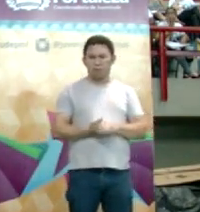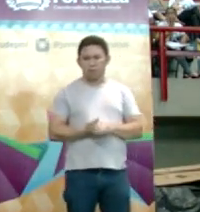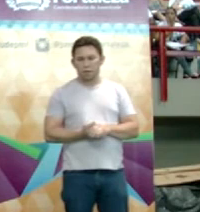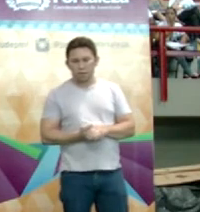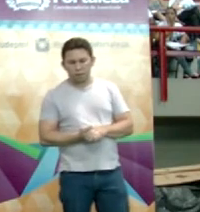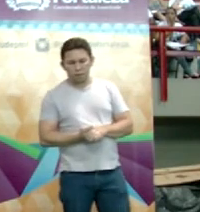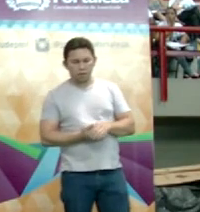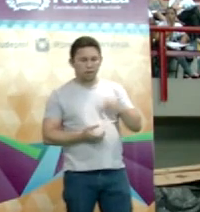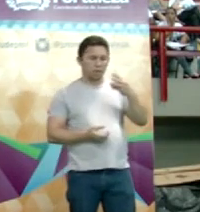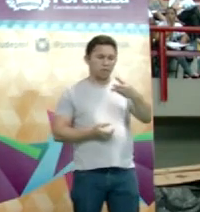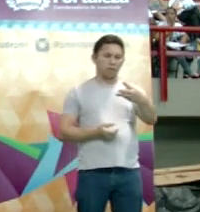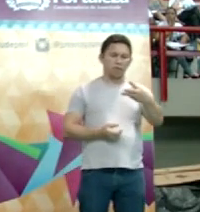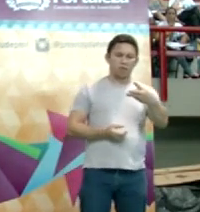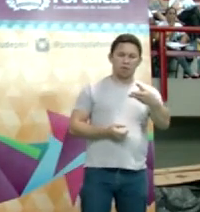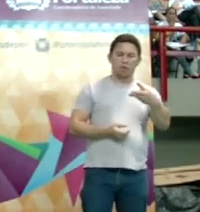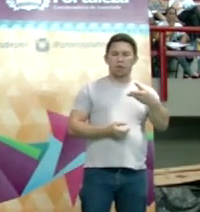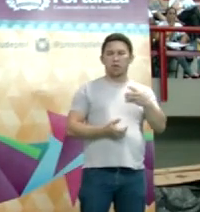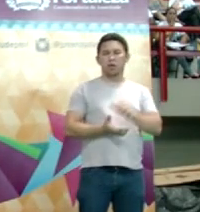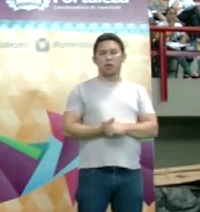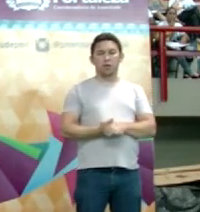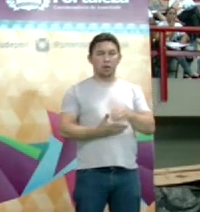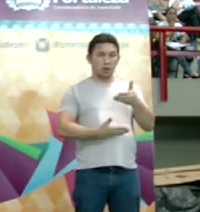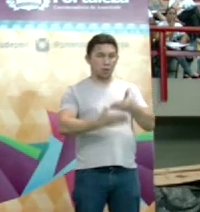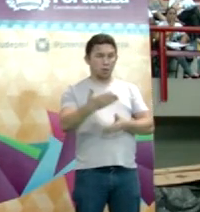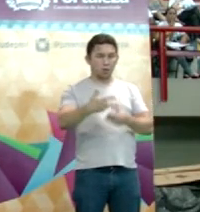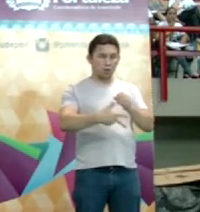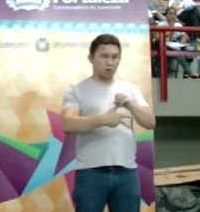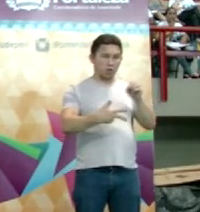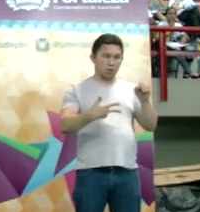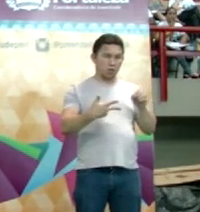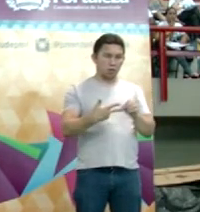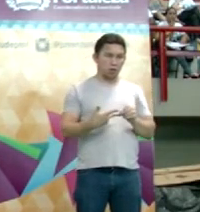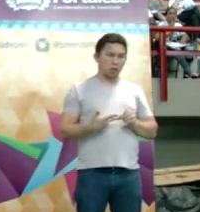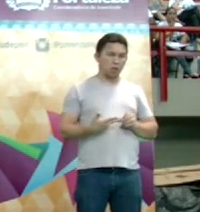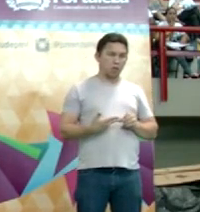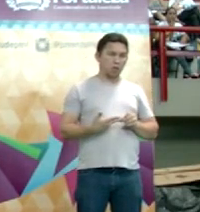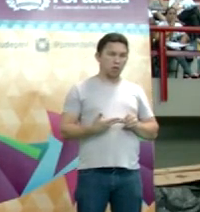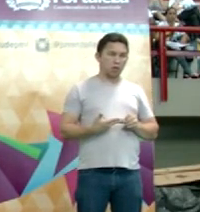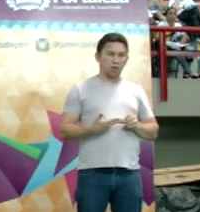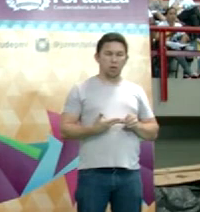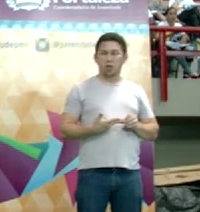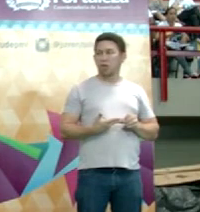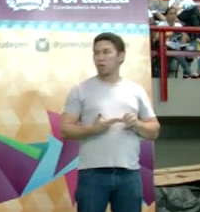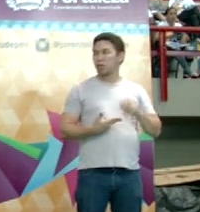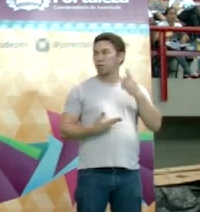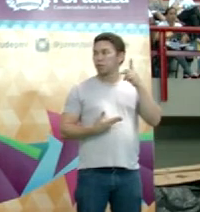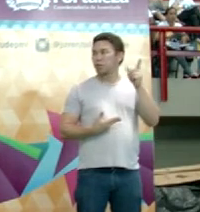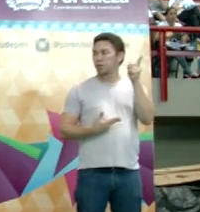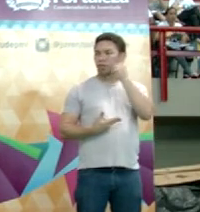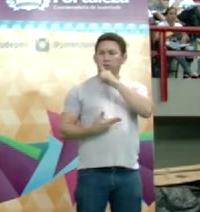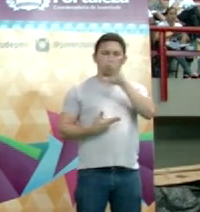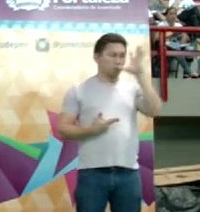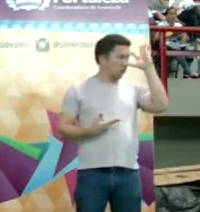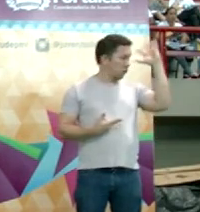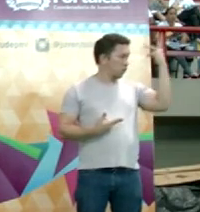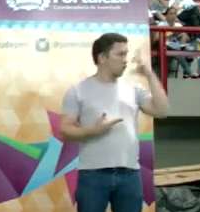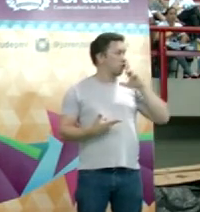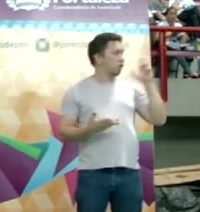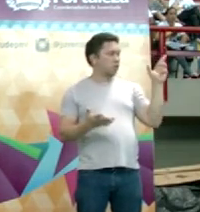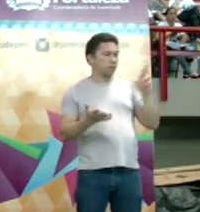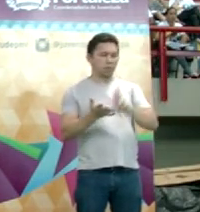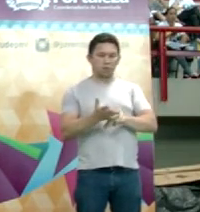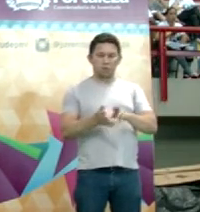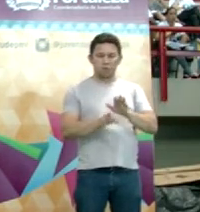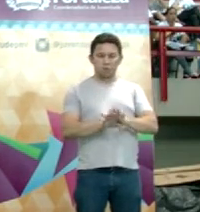ficar 300, a gente tem, olha, a prova do Enem, ela é uma prova que você consegue resolver